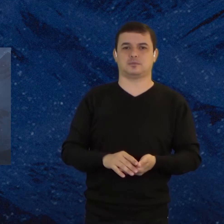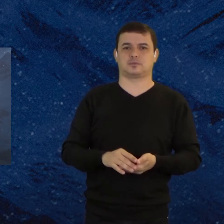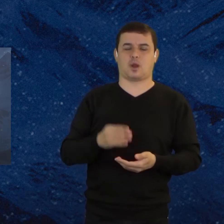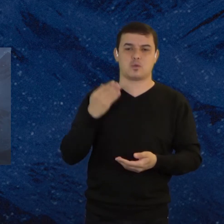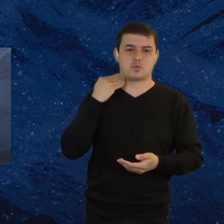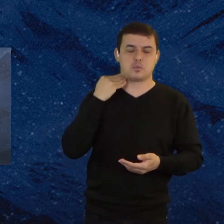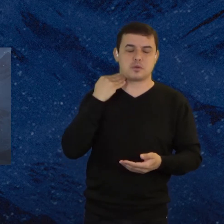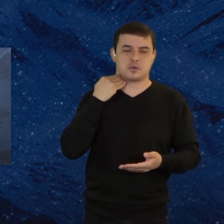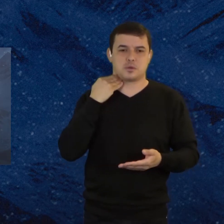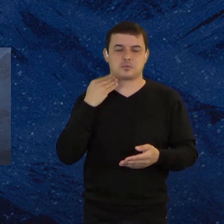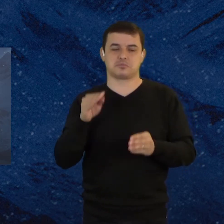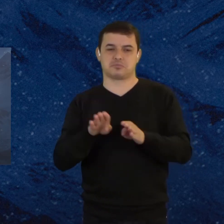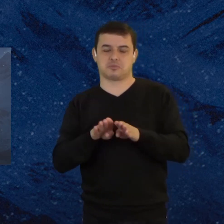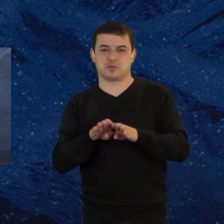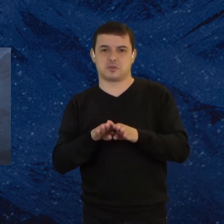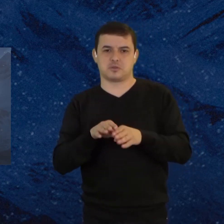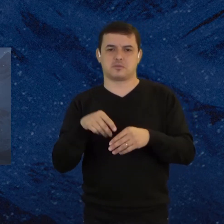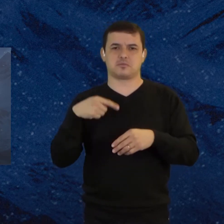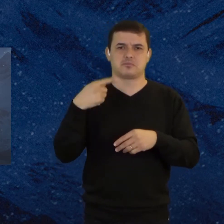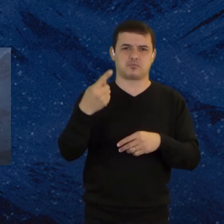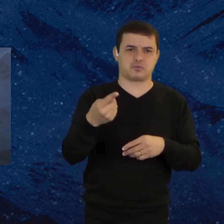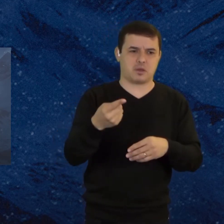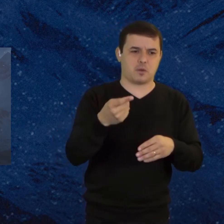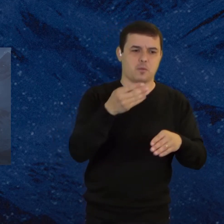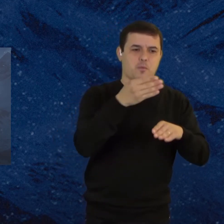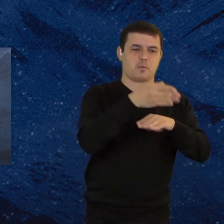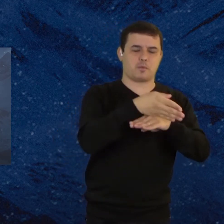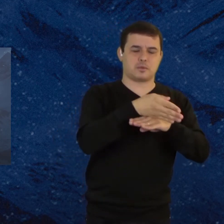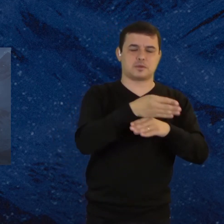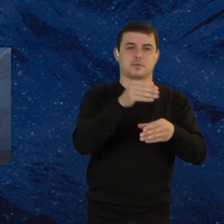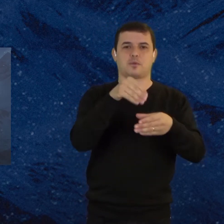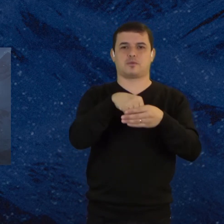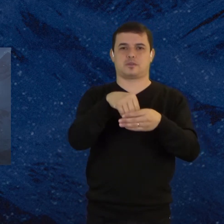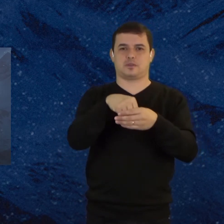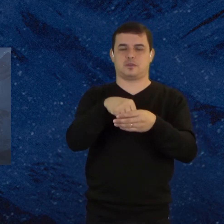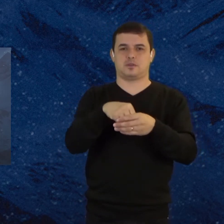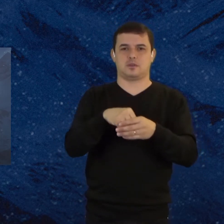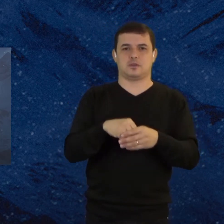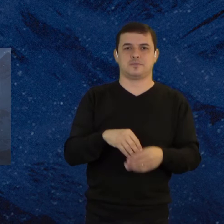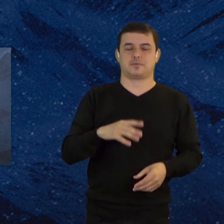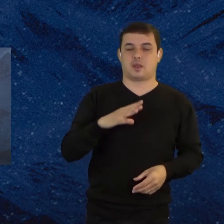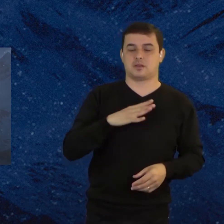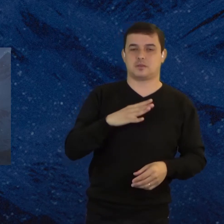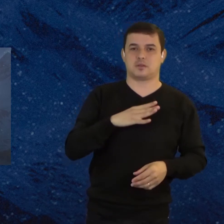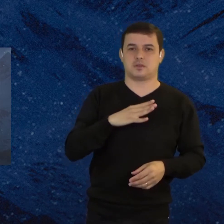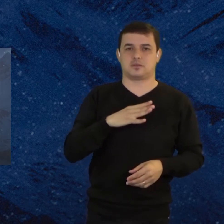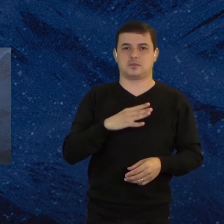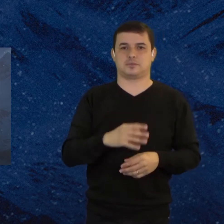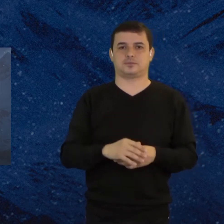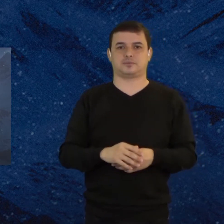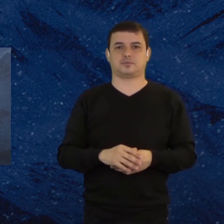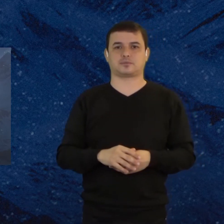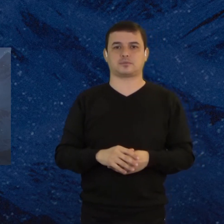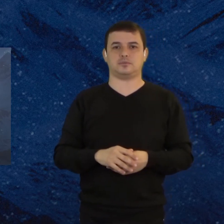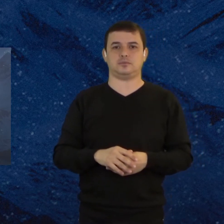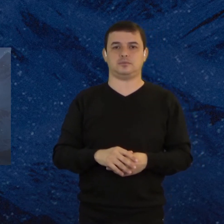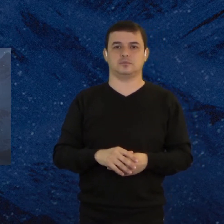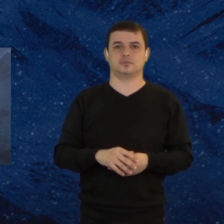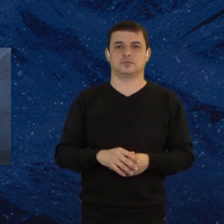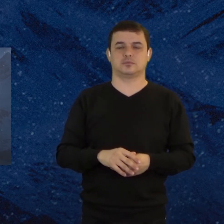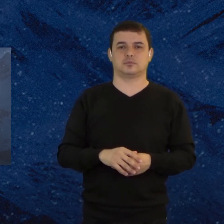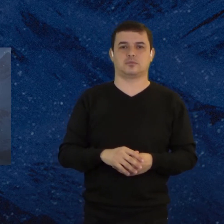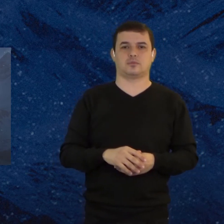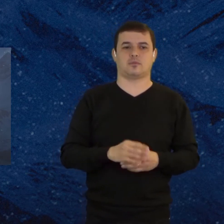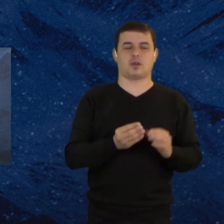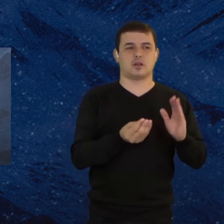fazer isso, faça. Se você não puder, faça de alguma forma na sua cidade, lá no seu local de reuniões, procure